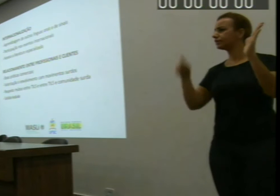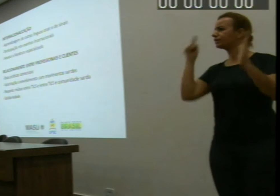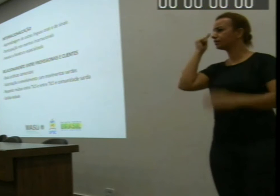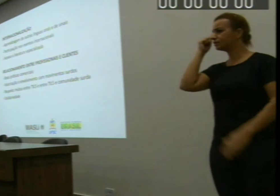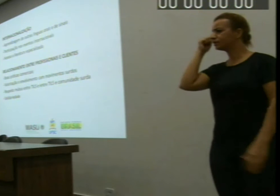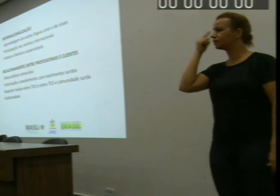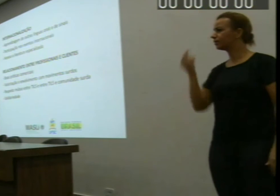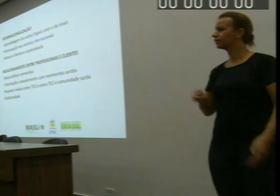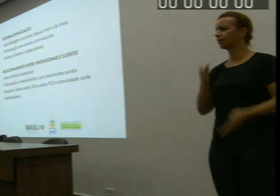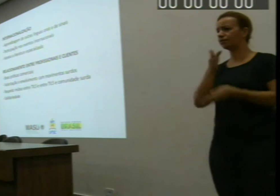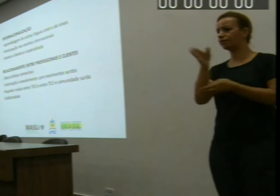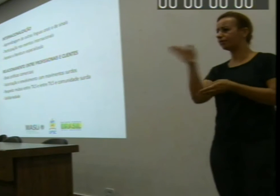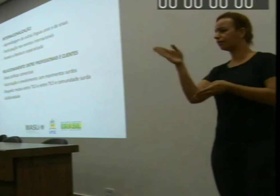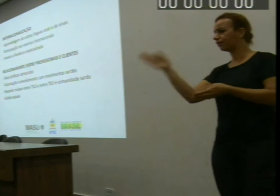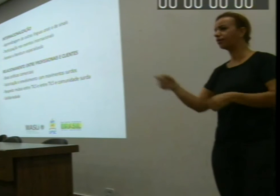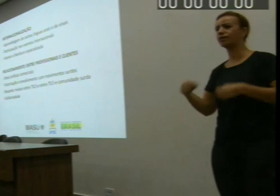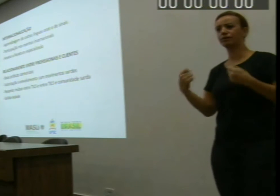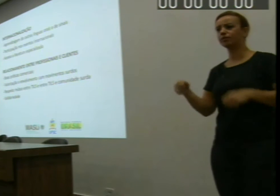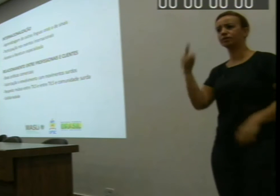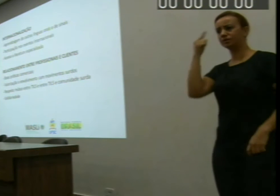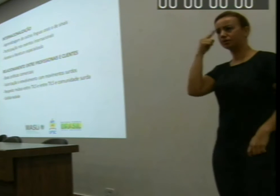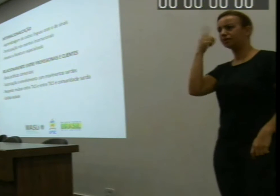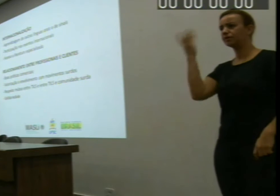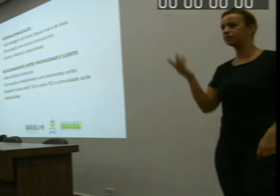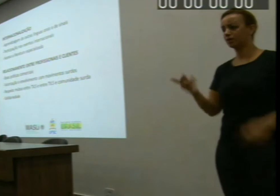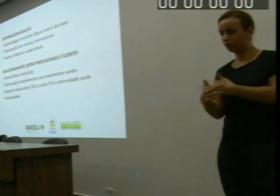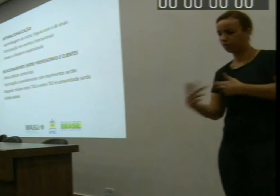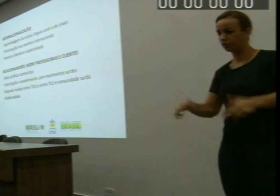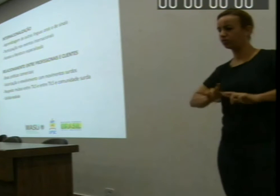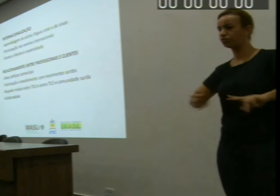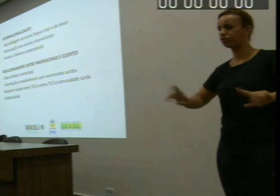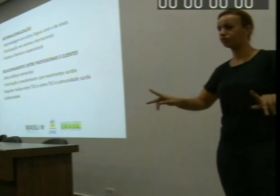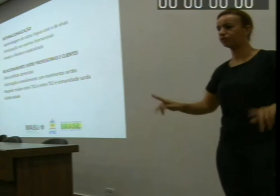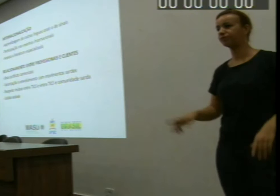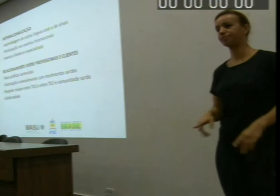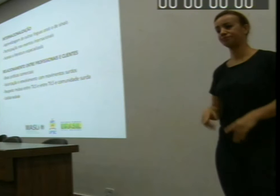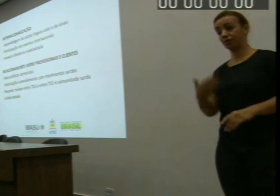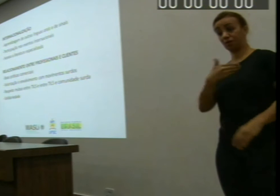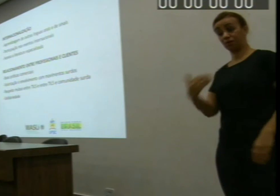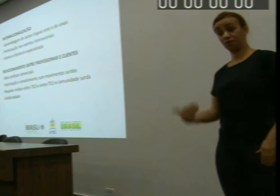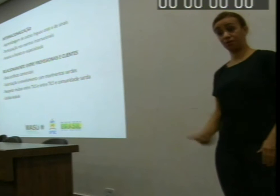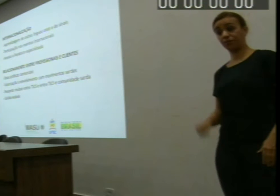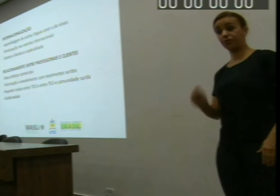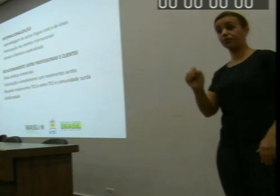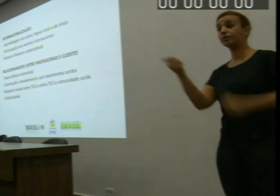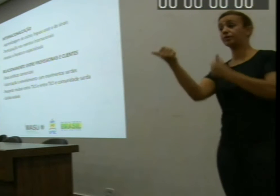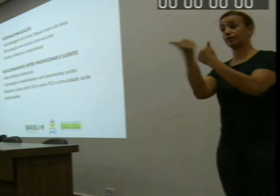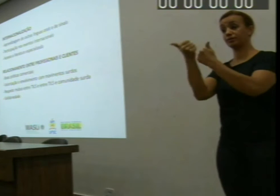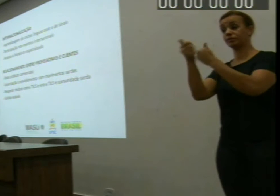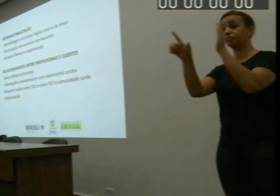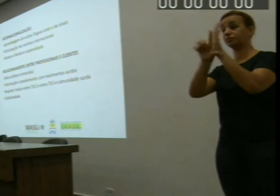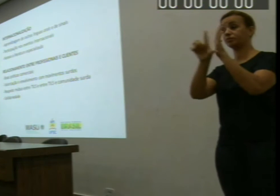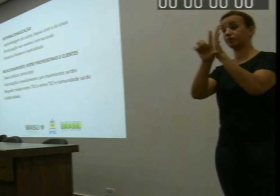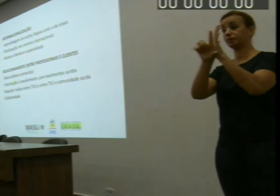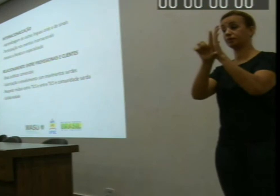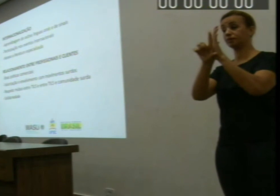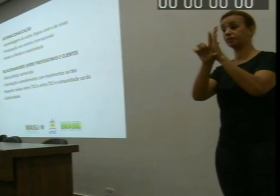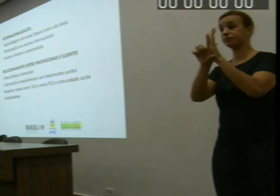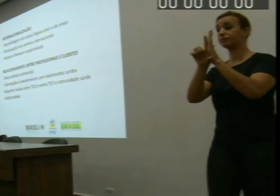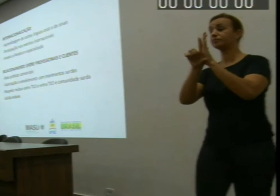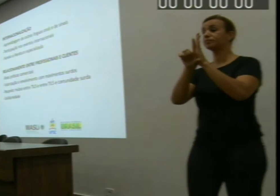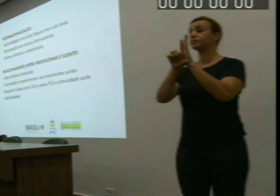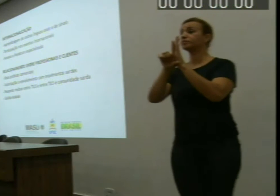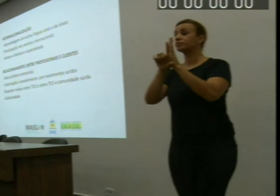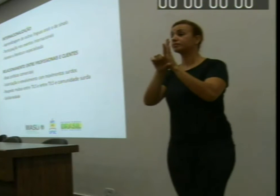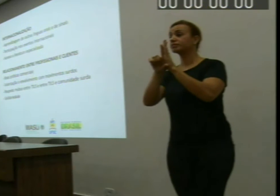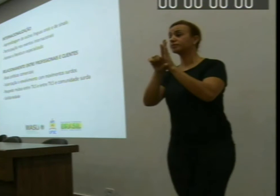coisas que não estão dando certo a gente pode pensar em alternativa então pro governo é interessante modificar Esse aspecto da lei né e fomentar